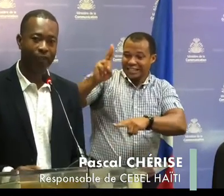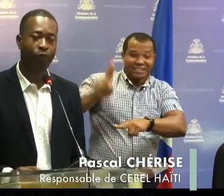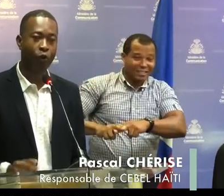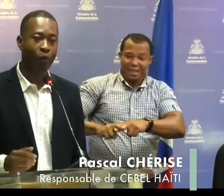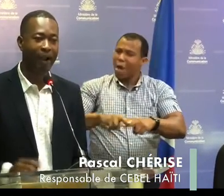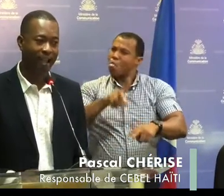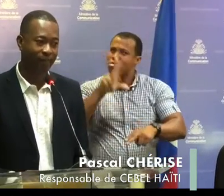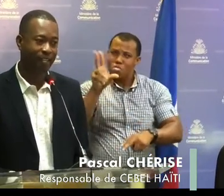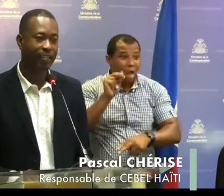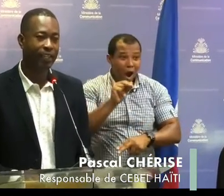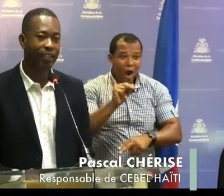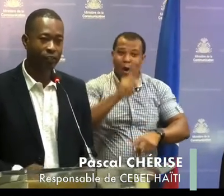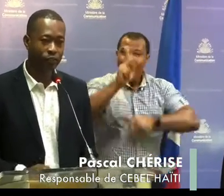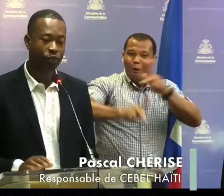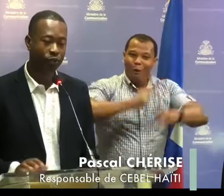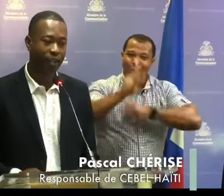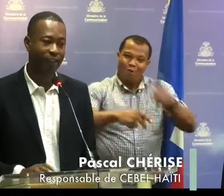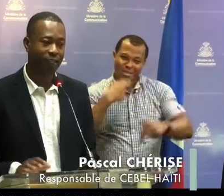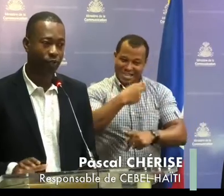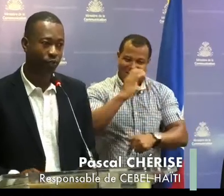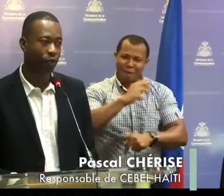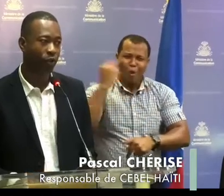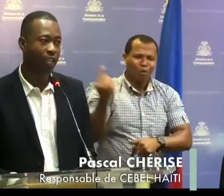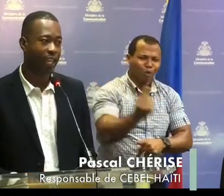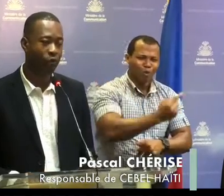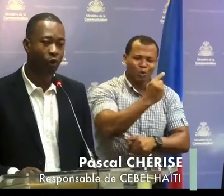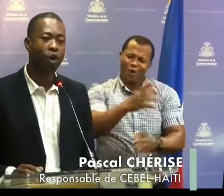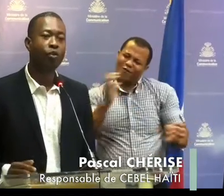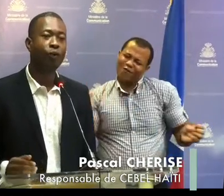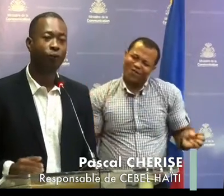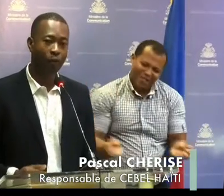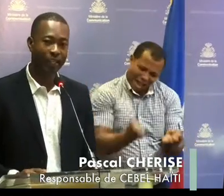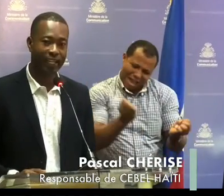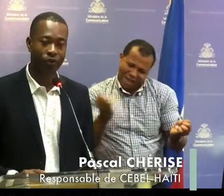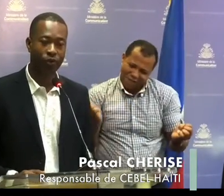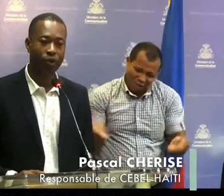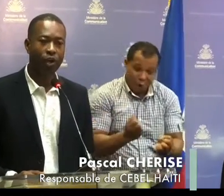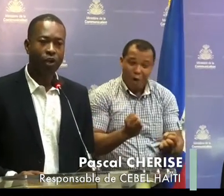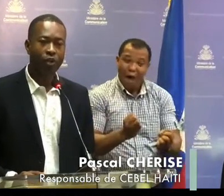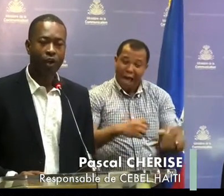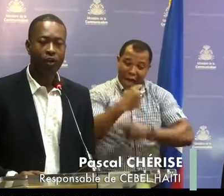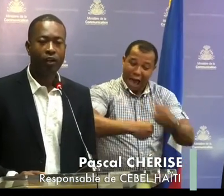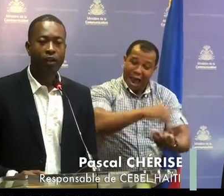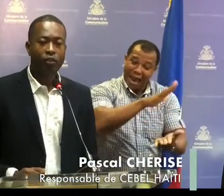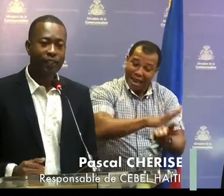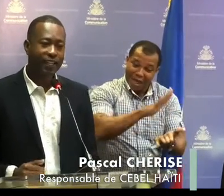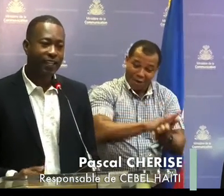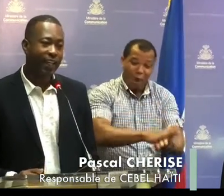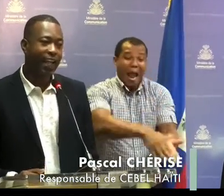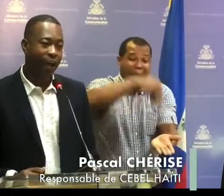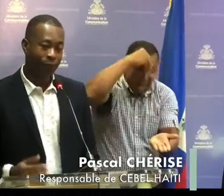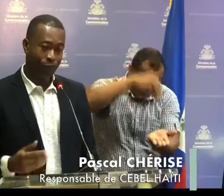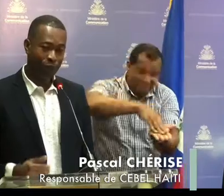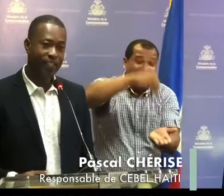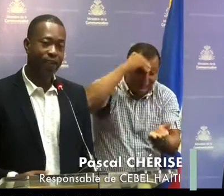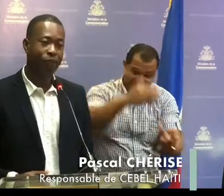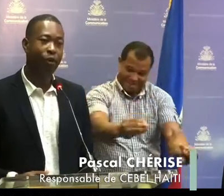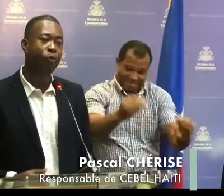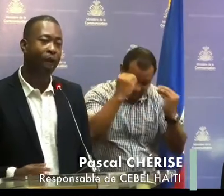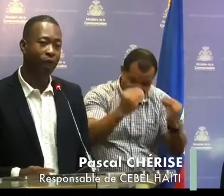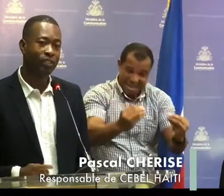fait effort, yo bravé structure infrastructure que nous gagne yo, yo formé tête yo. Donc société a